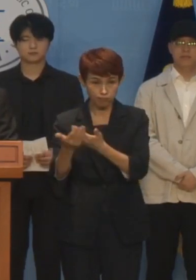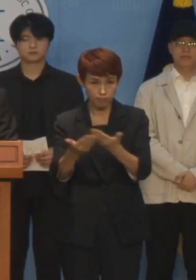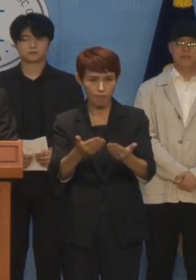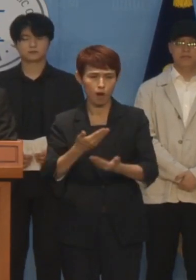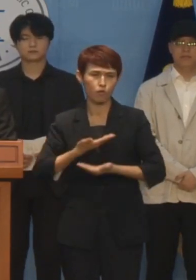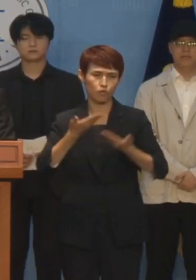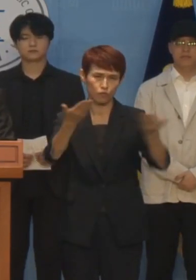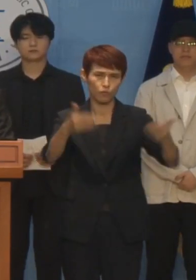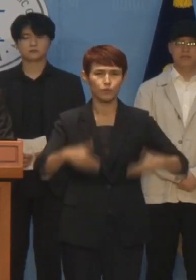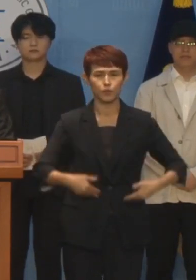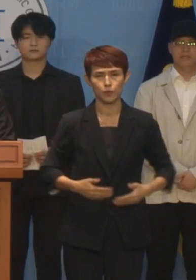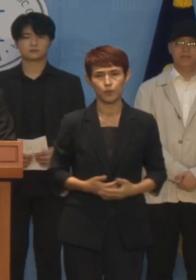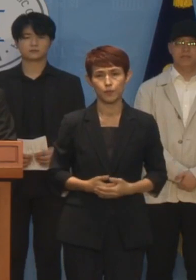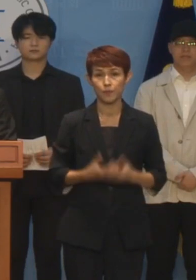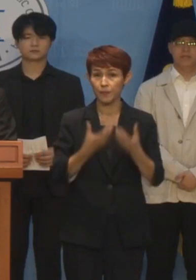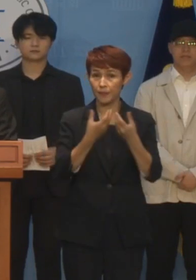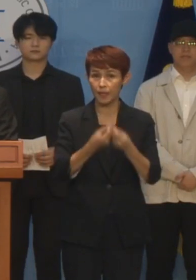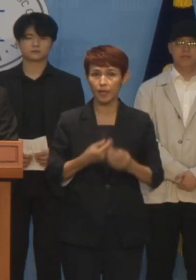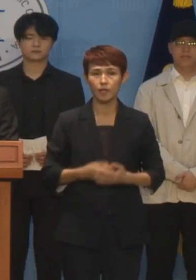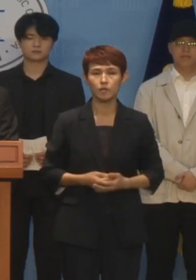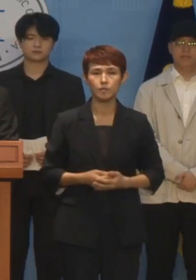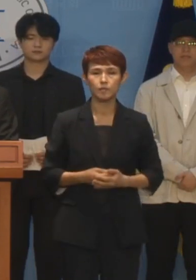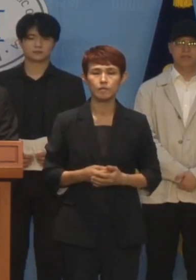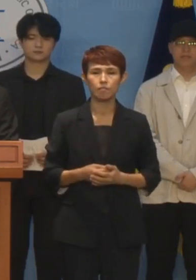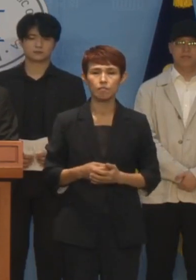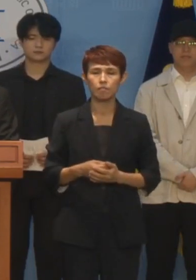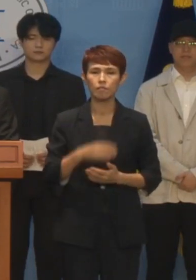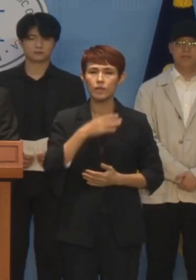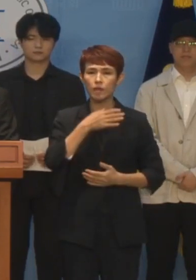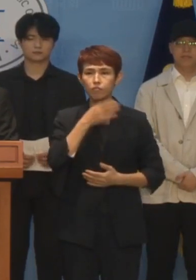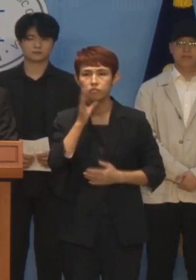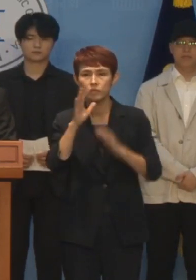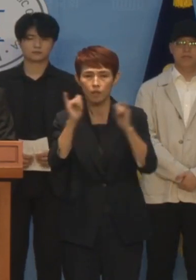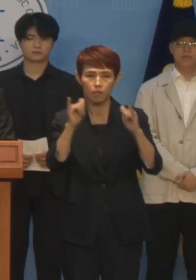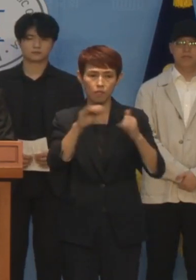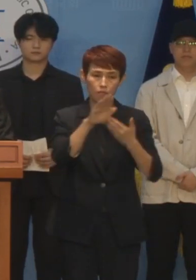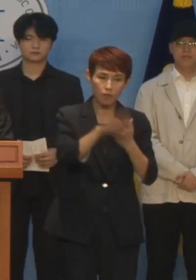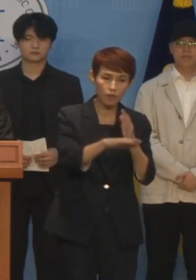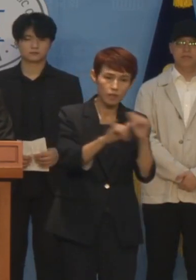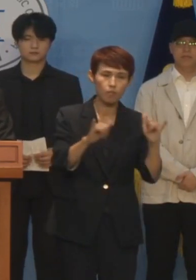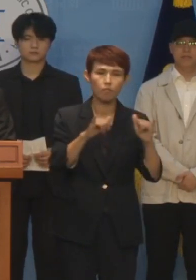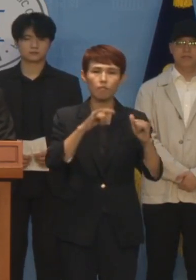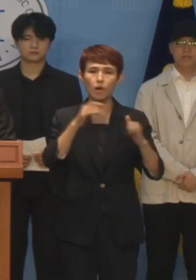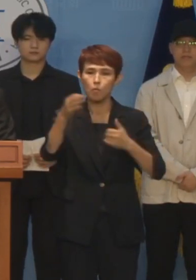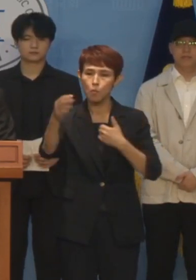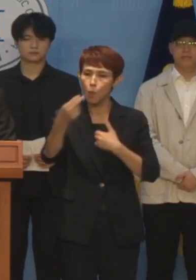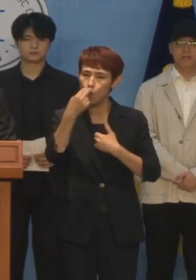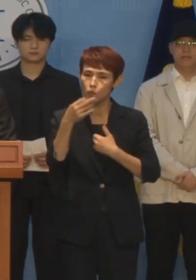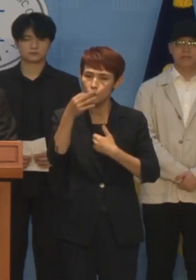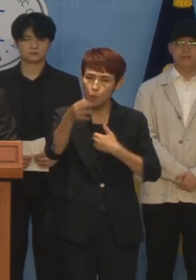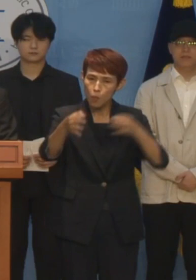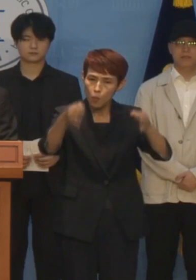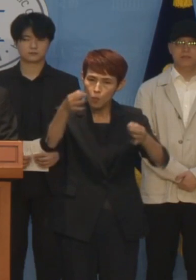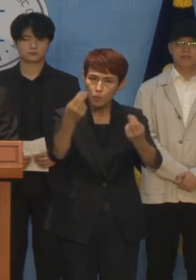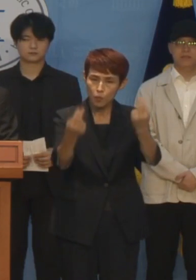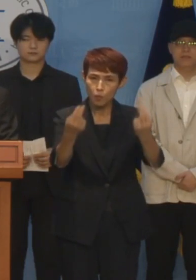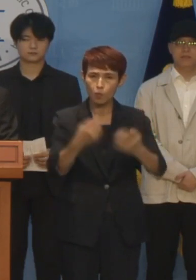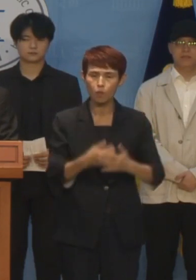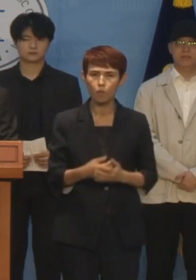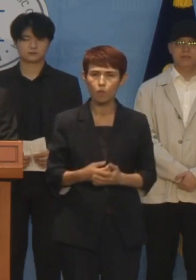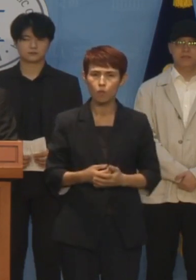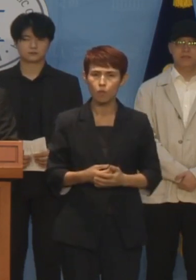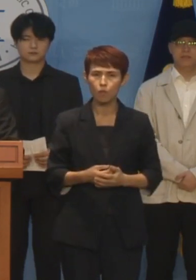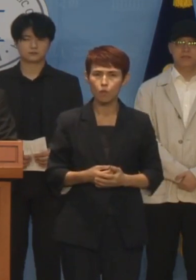합니다. 일례로 세대 간 보험료율 비교나 연금액과 보험료가 동일하도록 하기